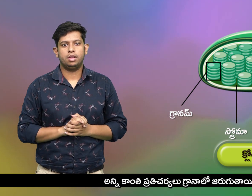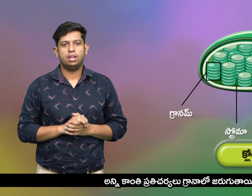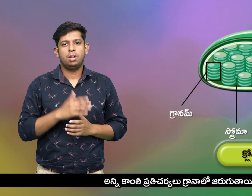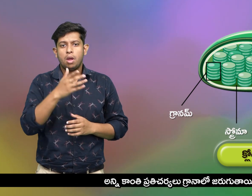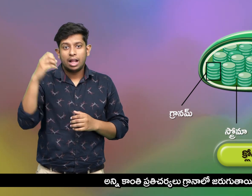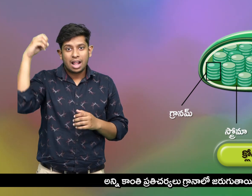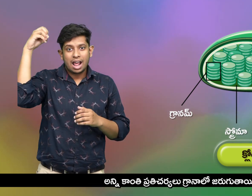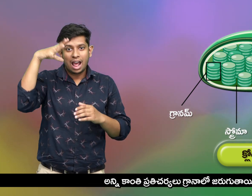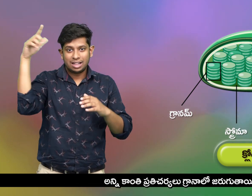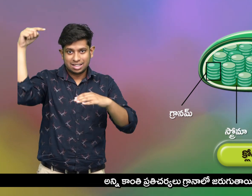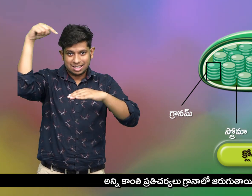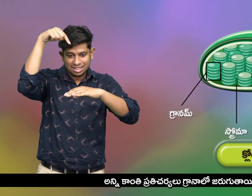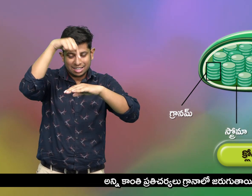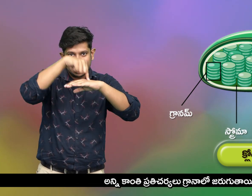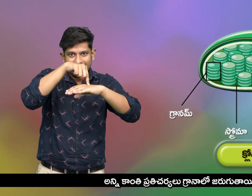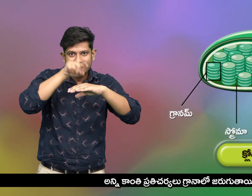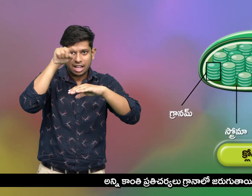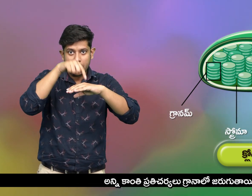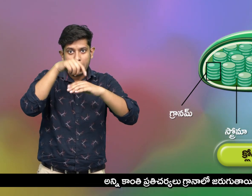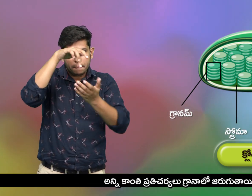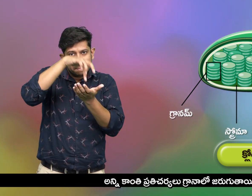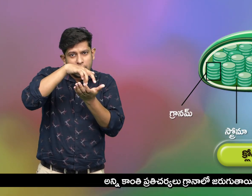అన్ని కాంతి ప్రతిచర్యలు గ్రానాలో జరుగుతాయి.